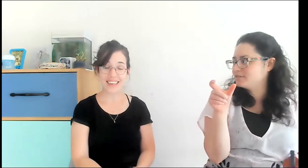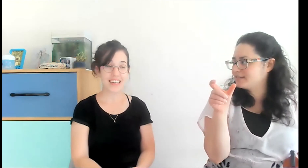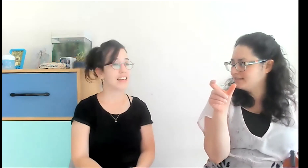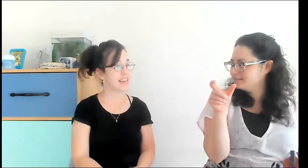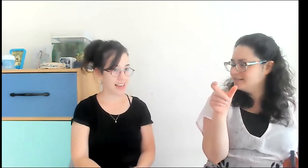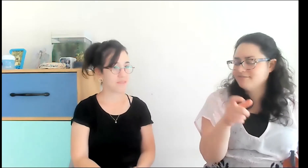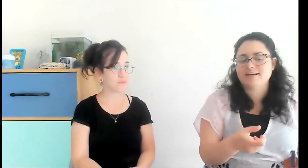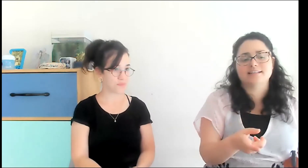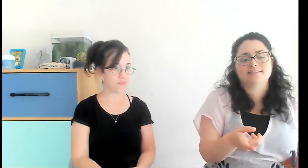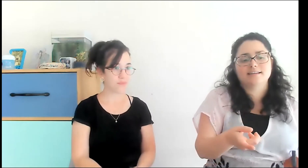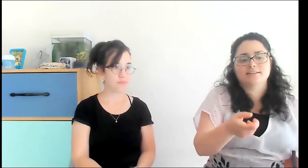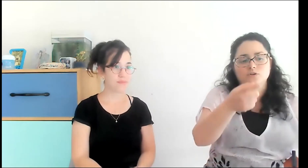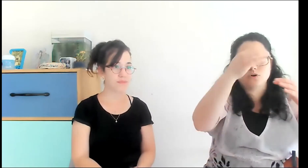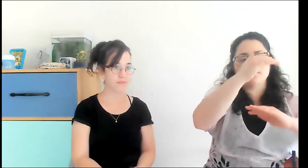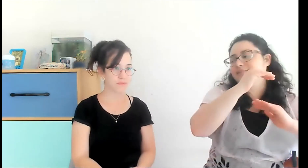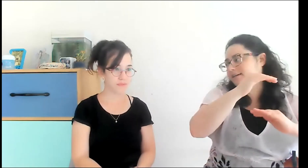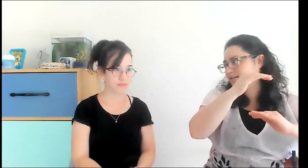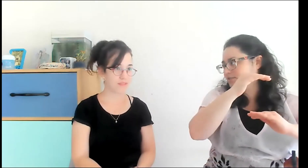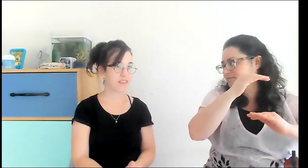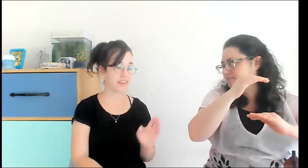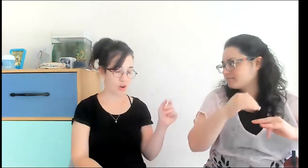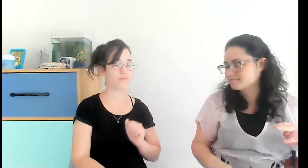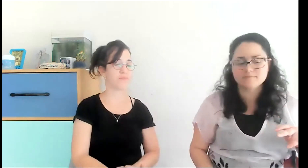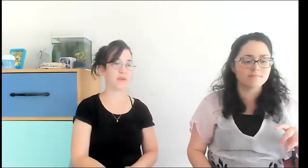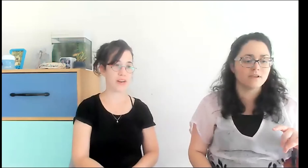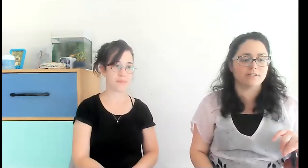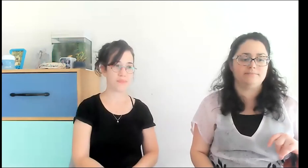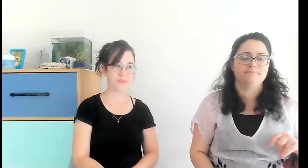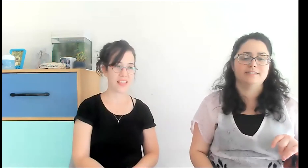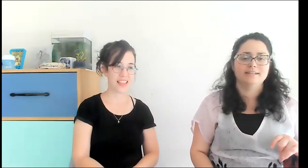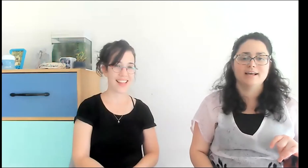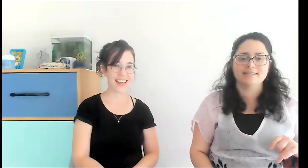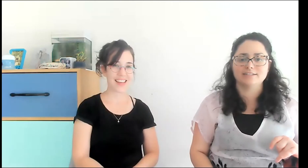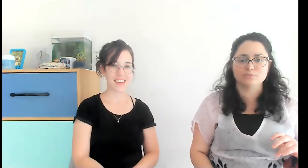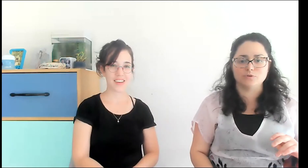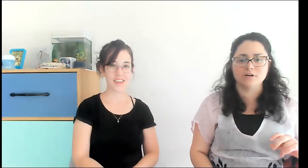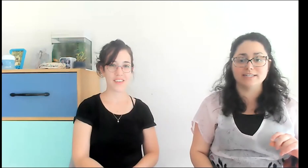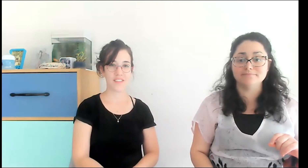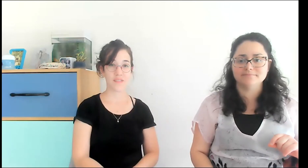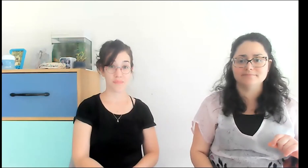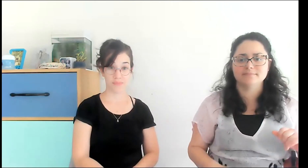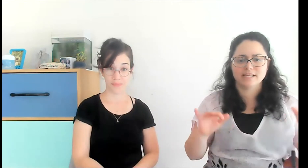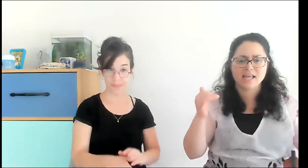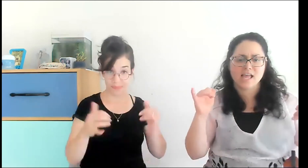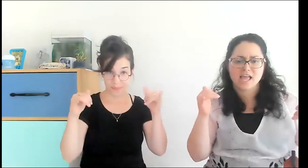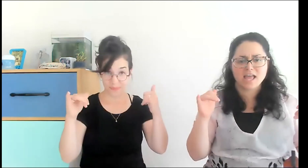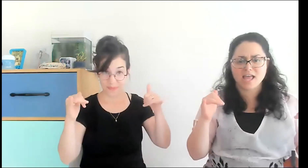מוזיקה. יאללה. ואז נעשה את כל הבית החדש. נכון. מעולה. אוקיי. אז אנה שמור, מוכנים?